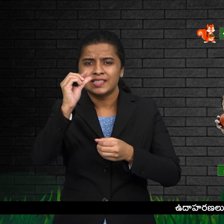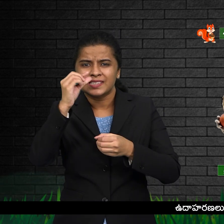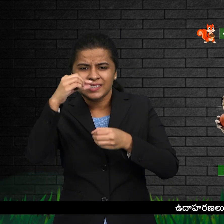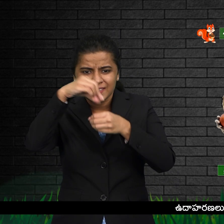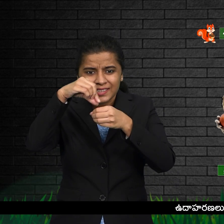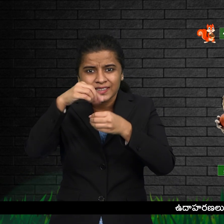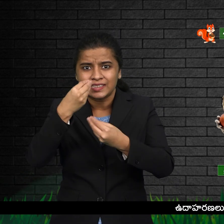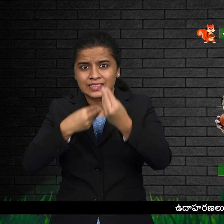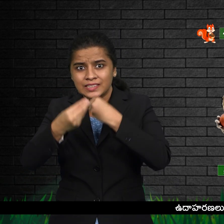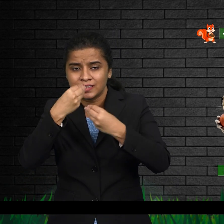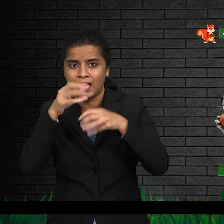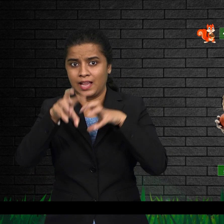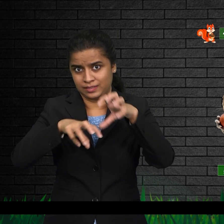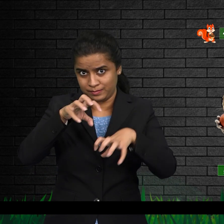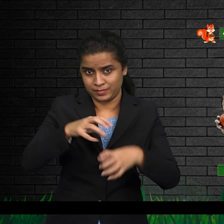జంతువులు,